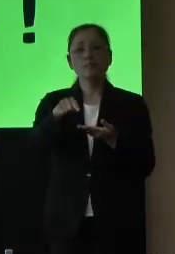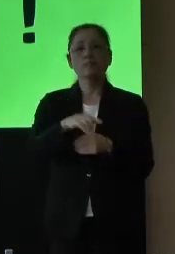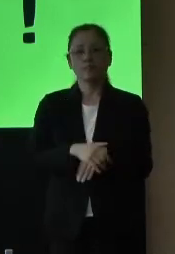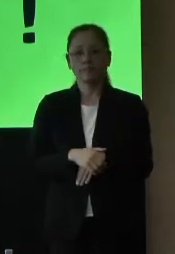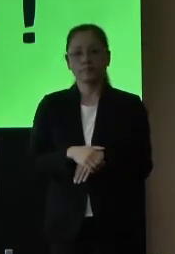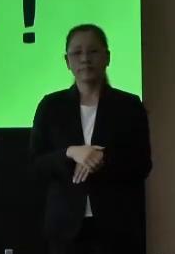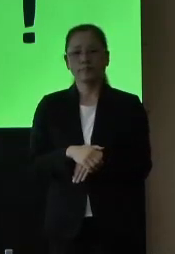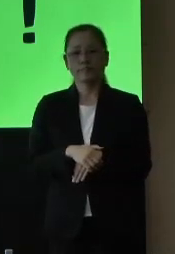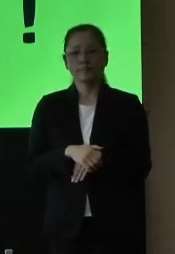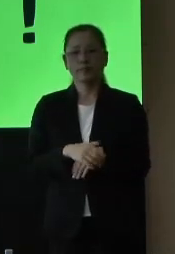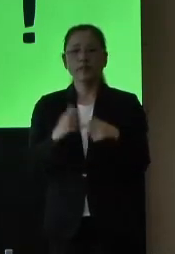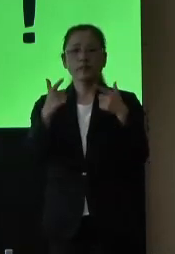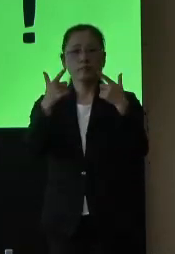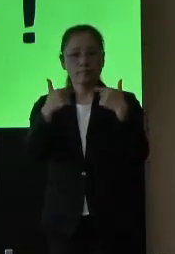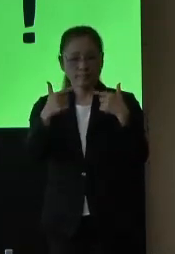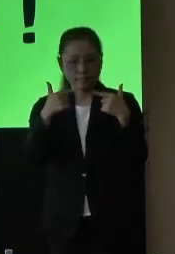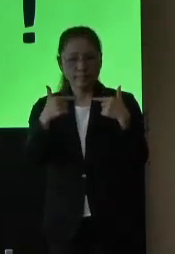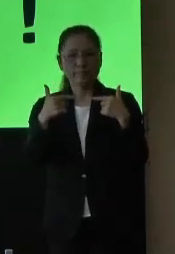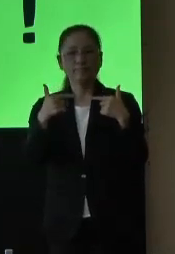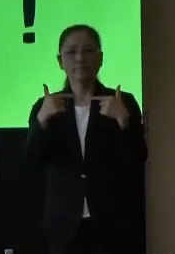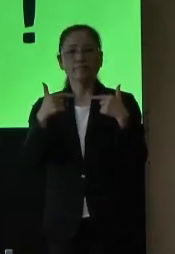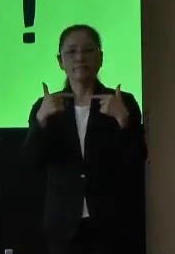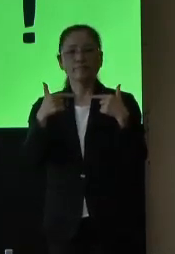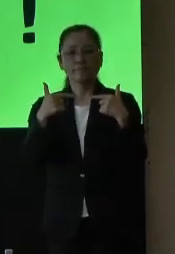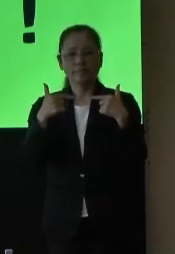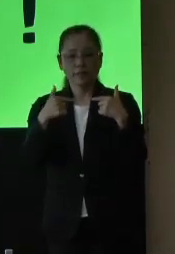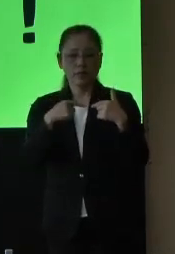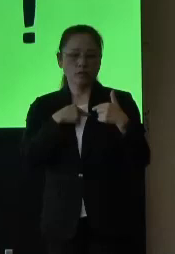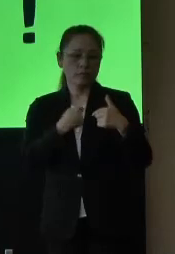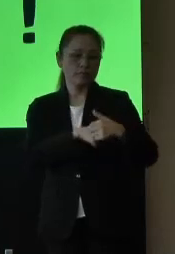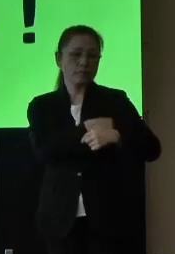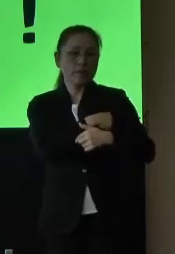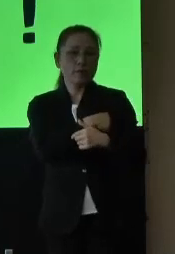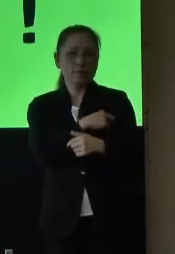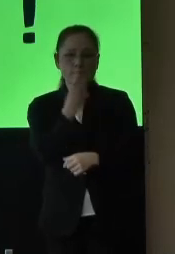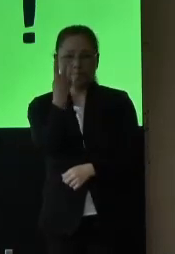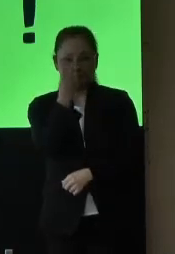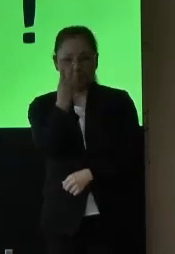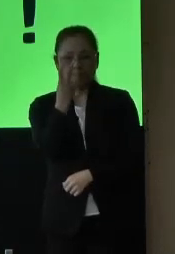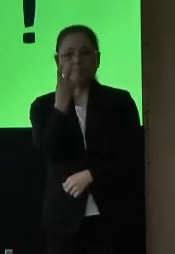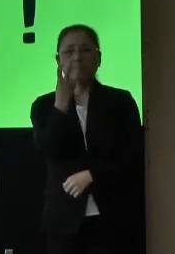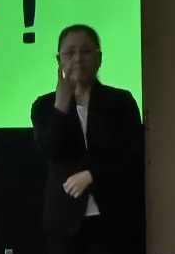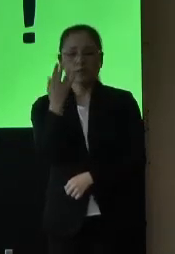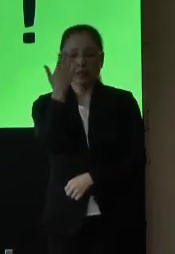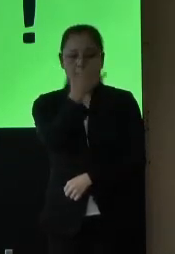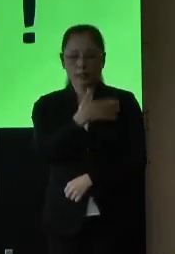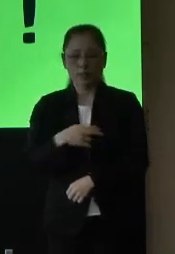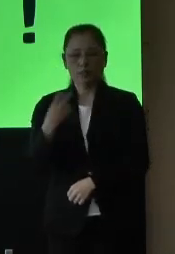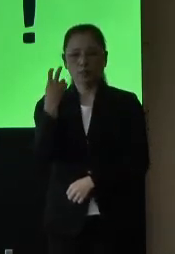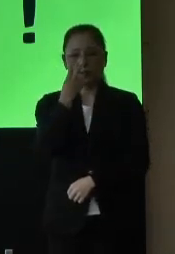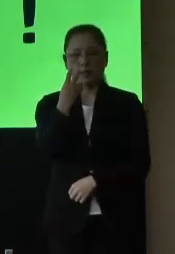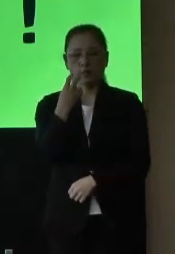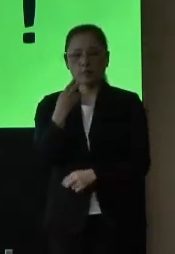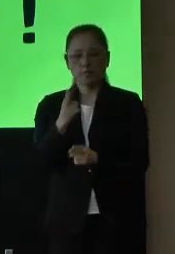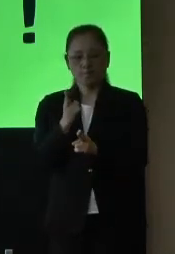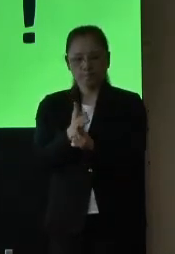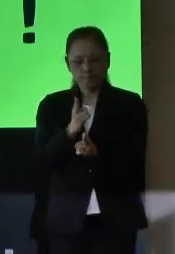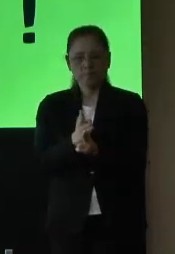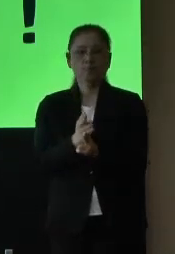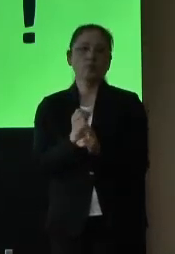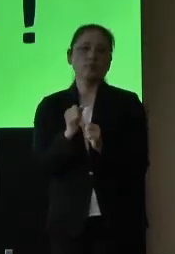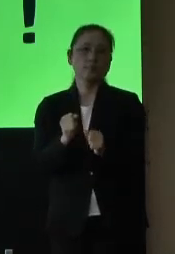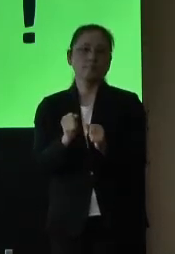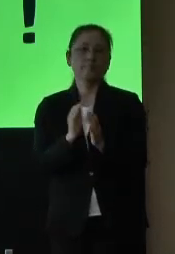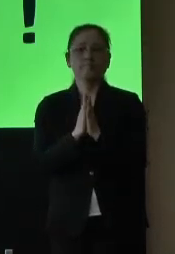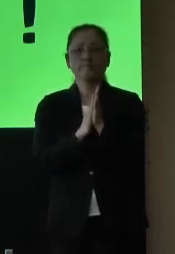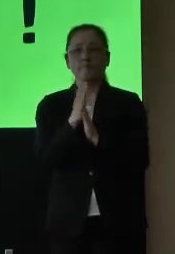ね、毎日の自分の体温を測る検温による健康管理の徹底をぜひお願い